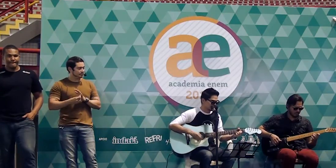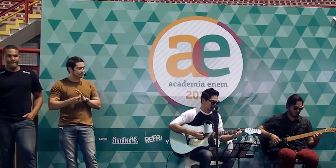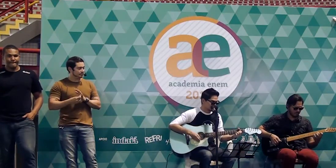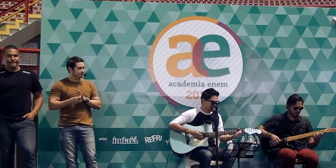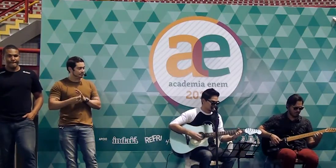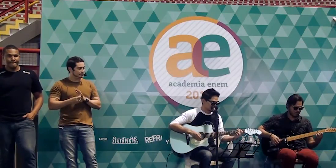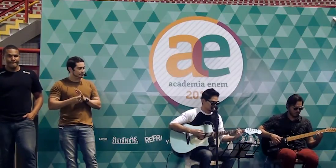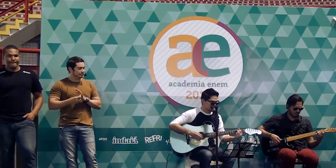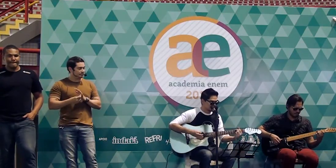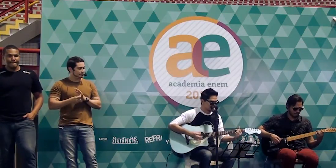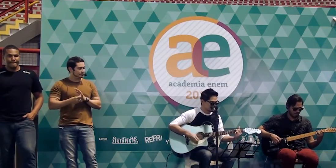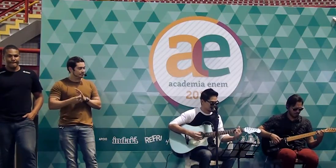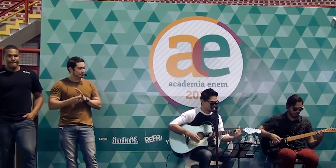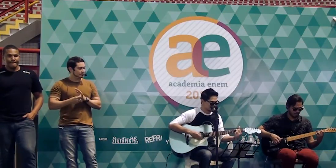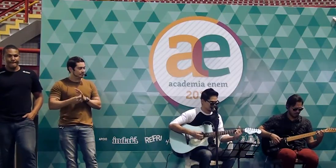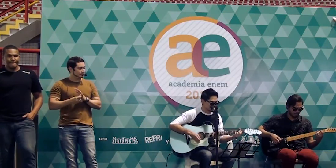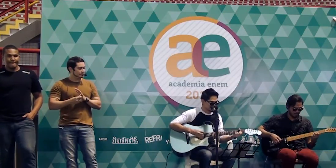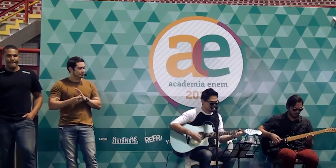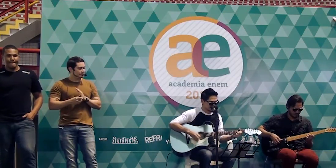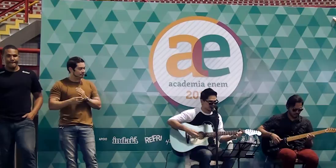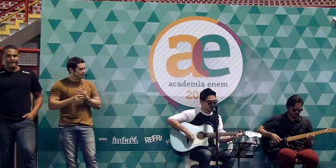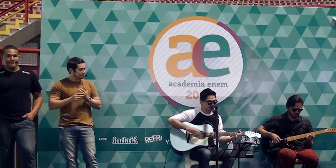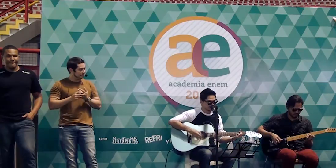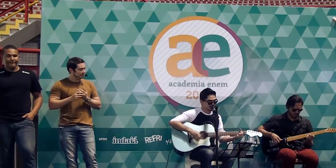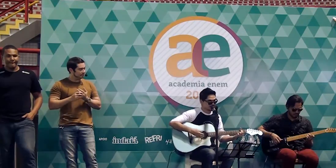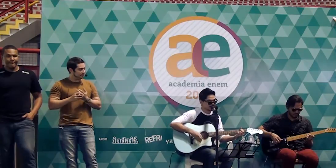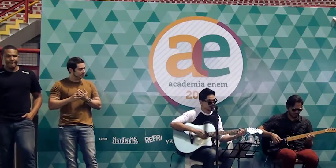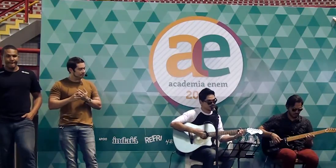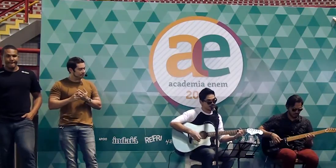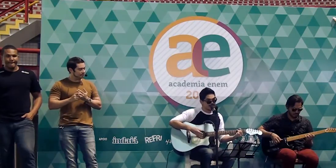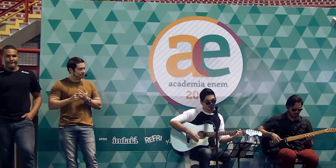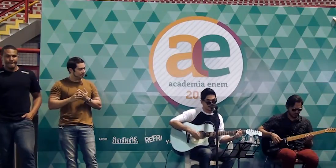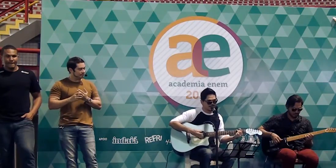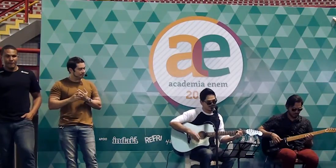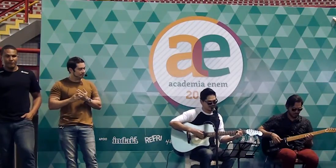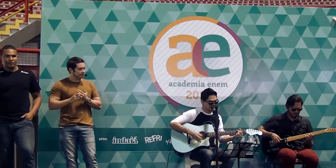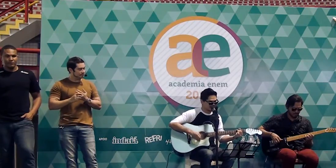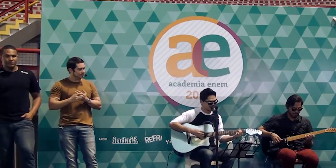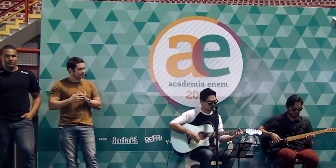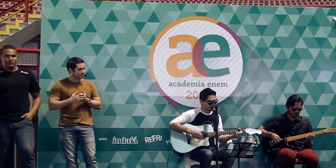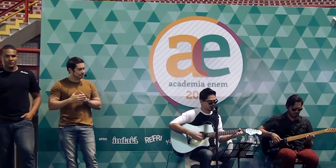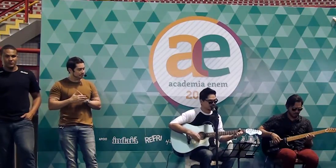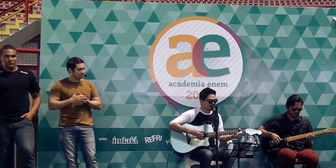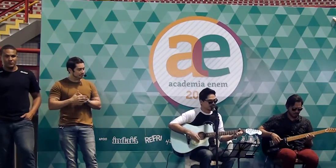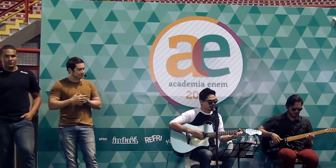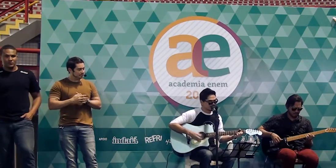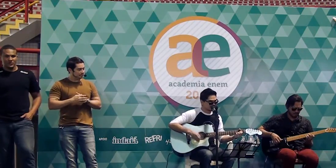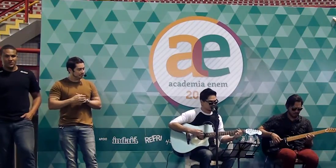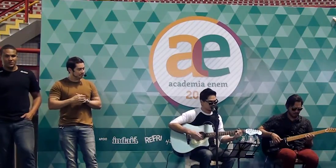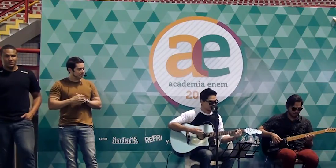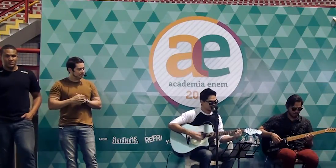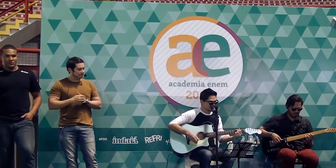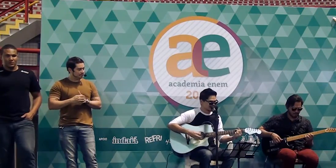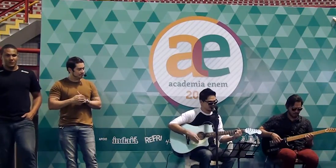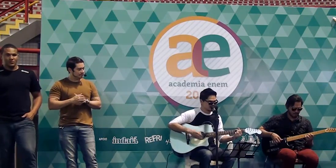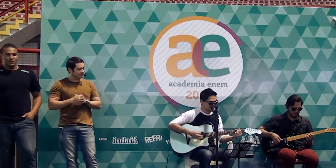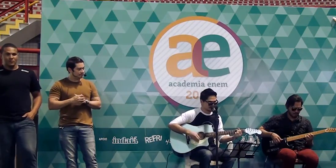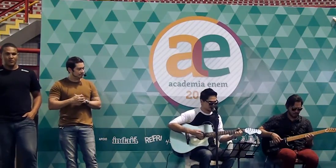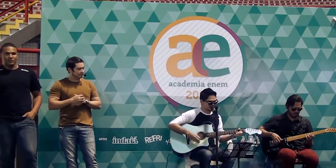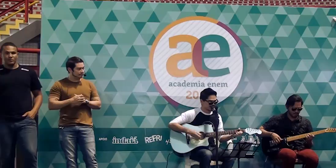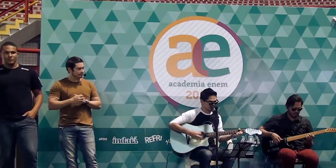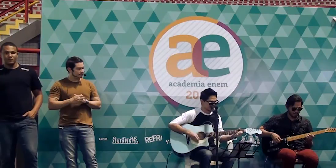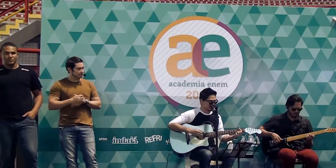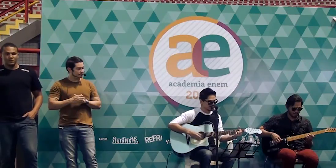Taguatinga. Na sexta-feira ia pra zona da cidade, gasta todo o seu dinheiro de rapaz trabalhador. E conhecia muita